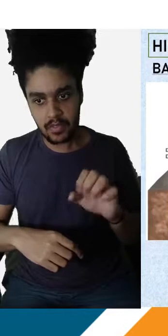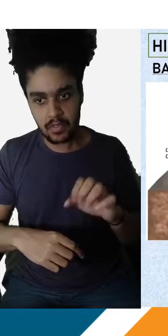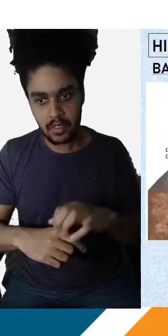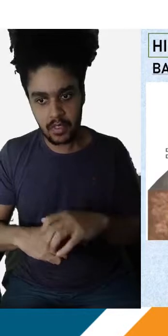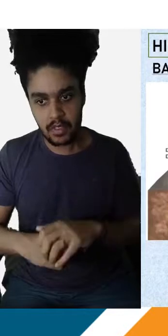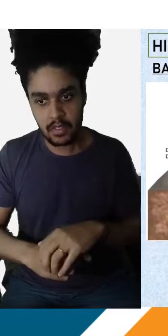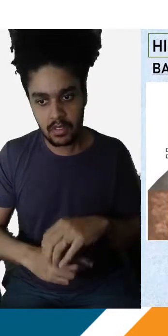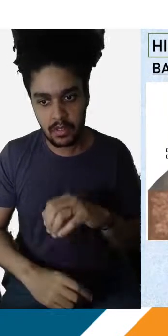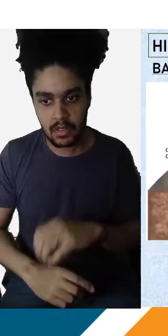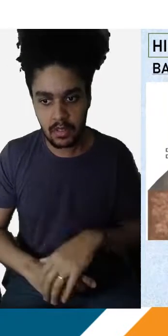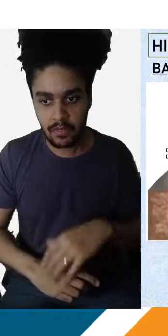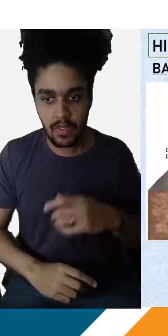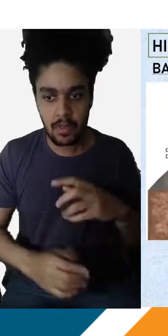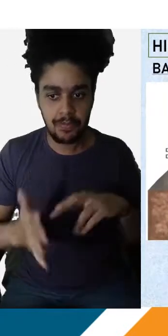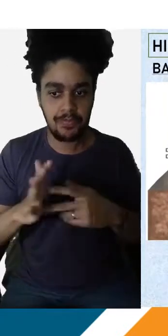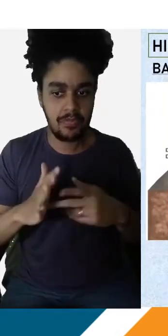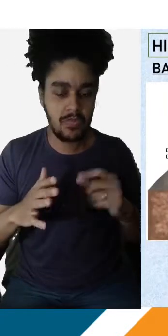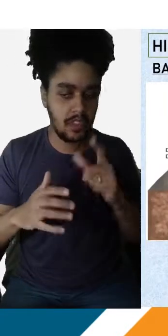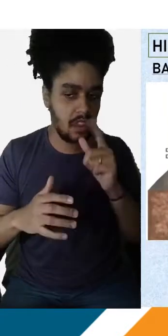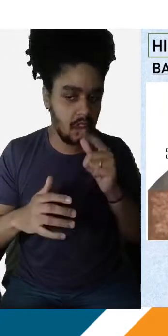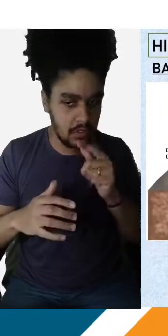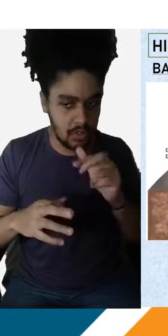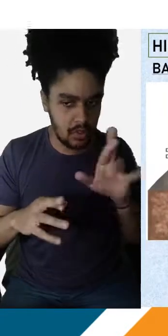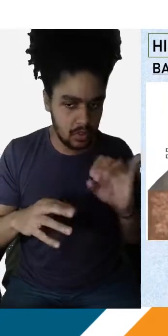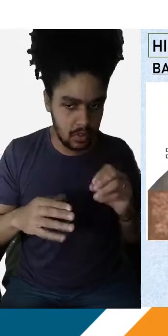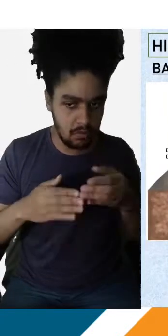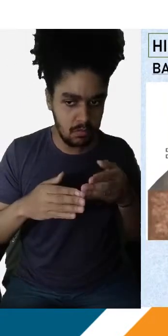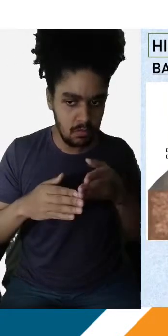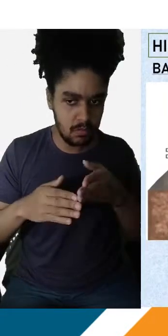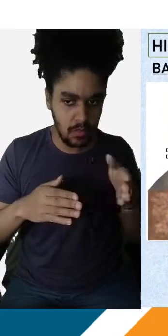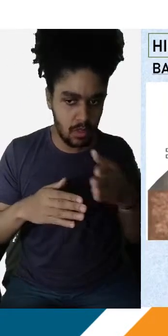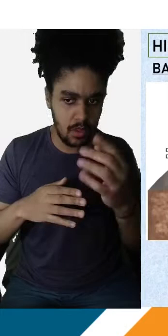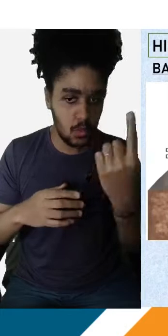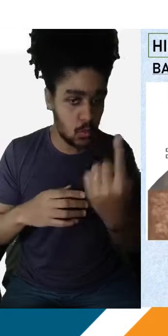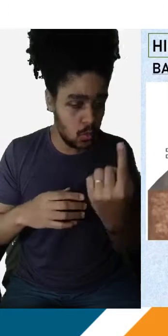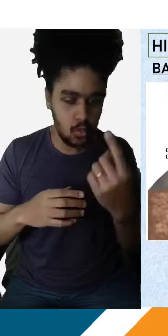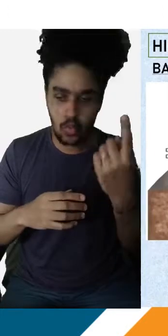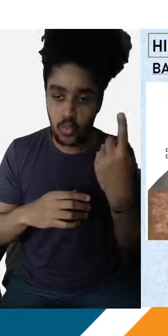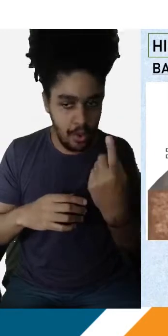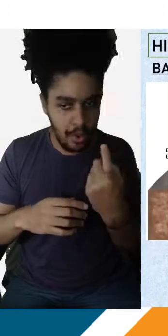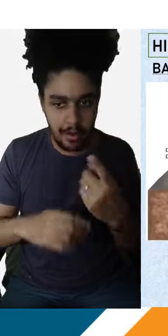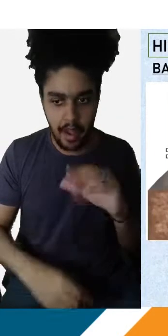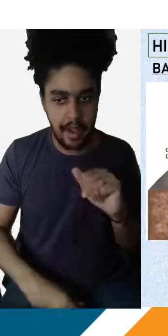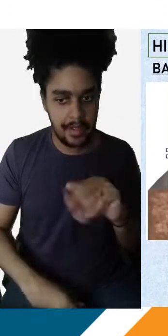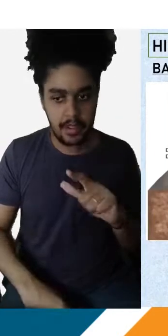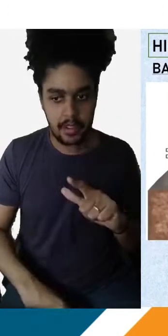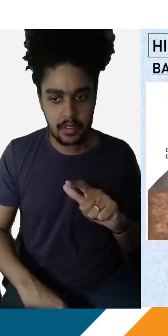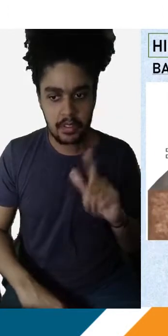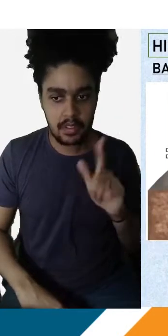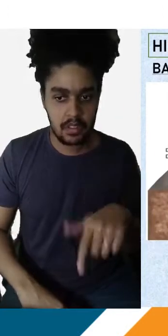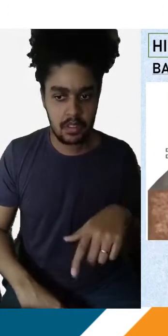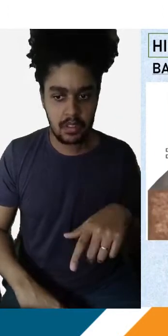refere justamente quando as águas do rio desaguam no mar, no oceano, através de um único canal. Geralmente é constituída